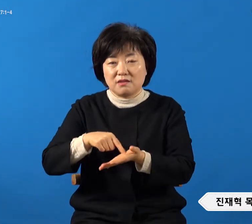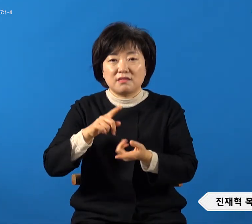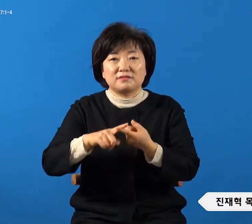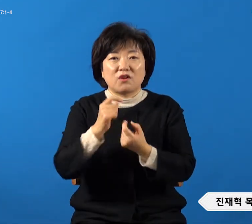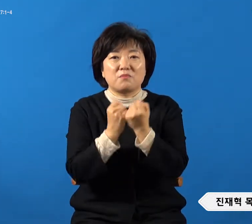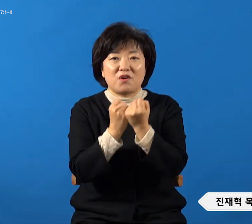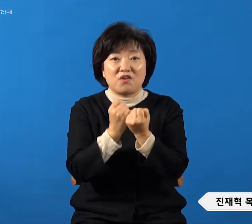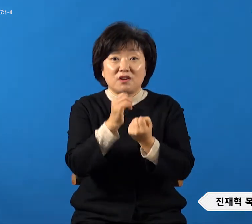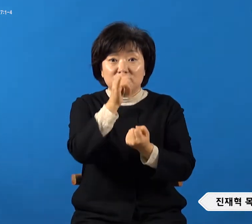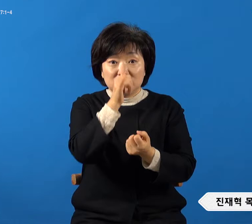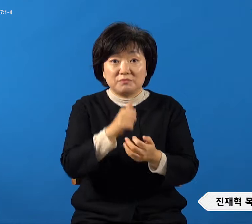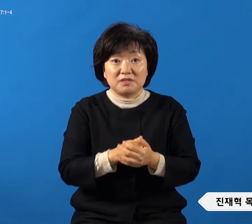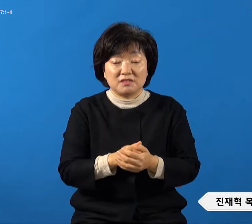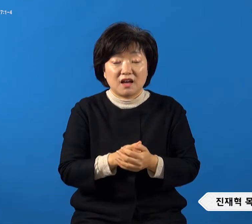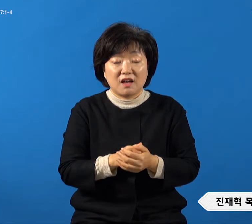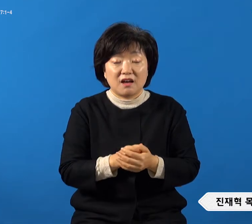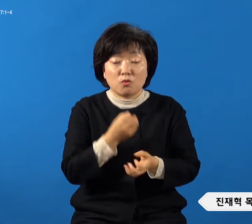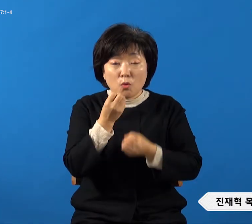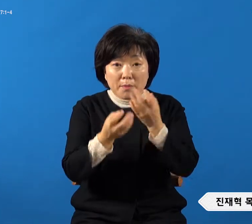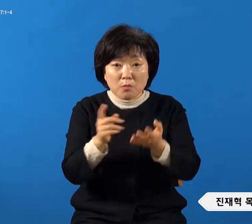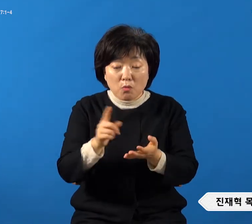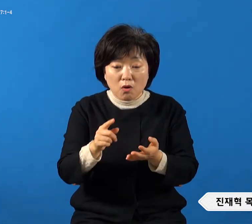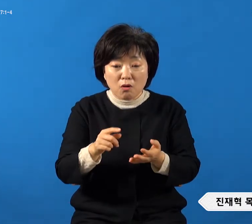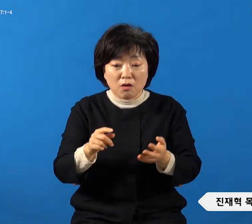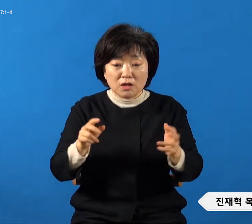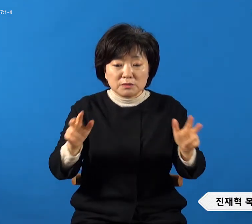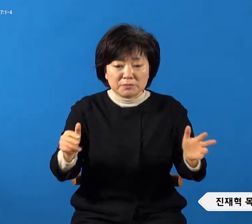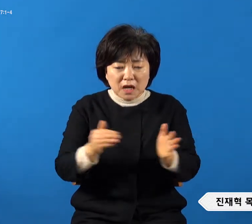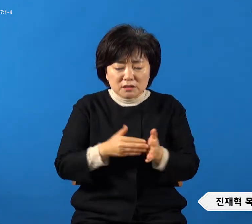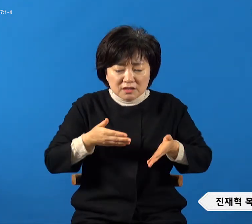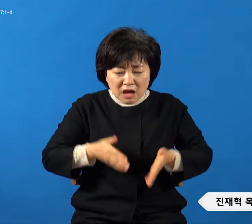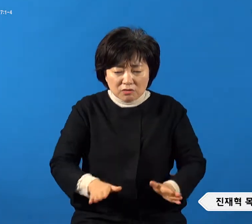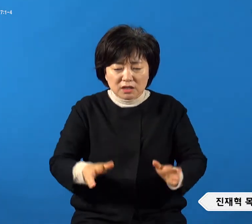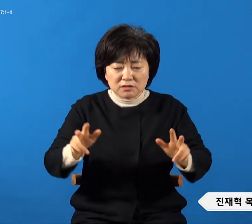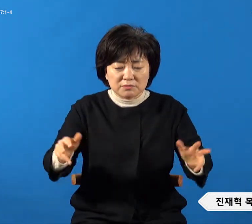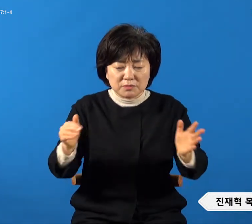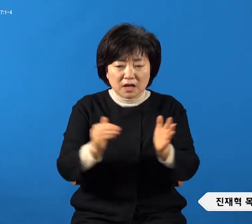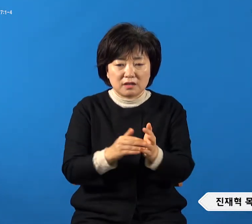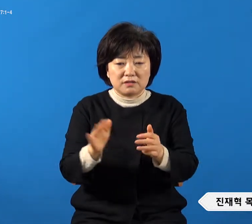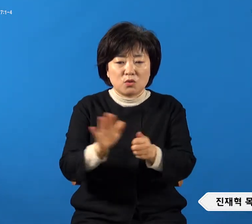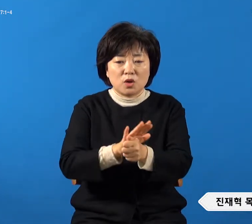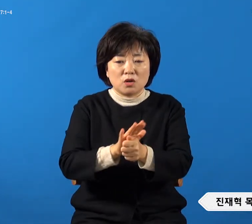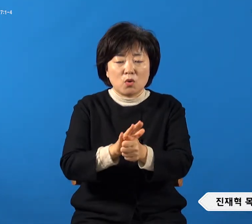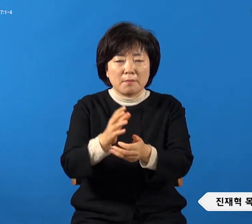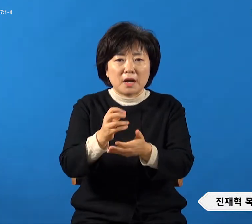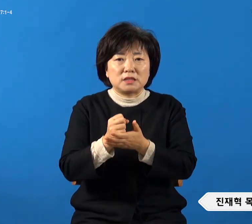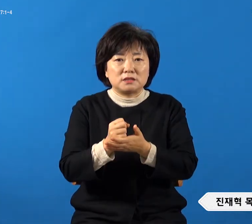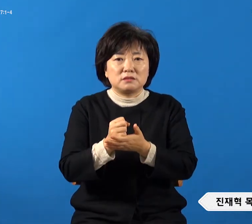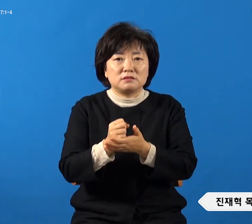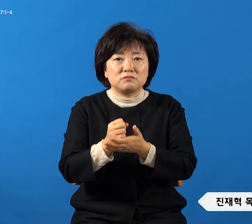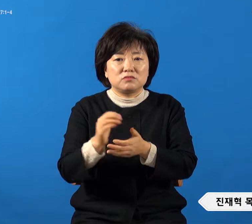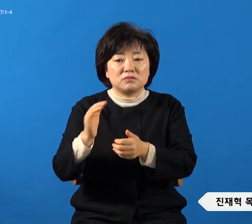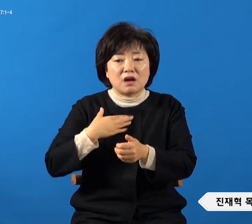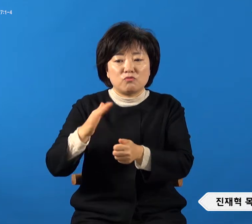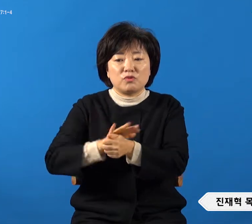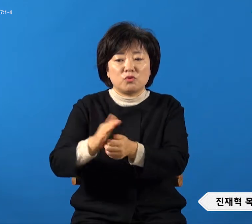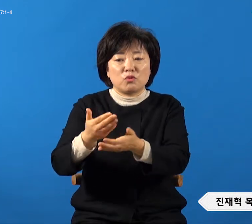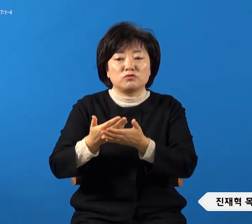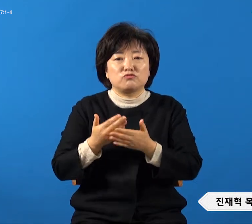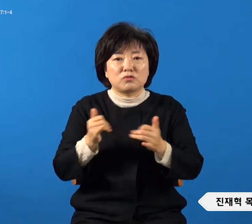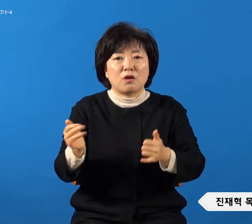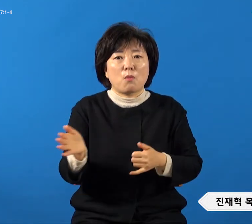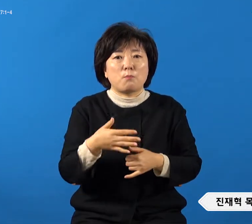있습니다. 그런데 이렇게 고백합니다. 생후 단 한 명의 위안자도 갖지 못했다. 그런